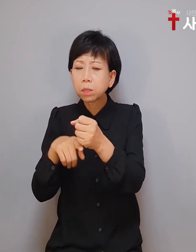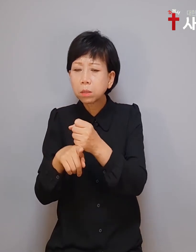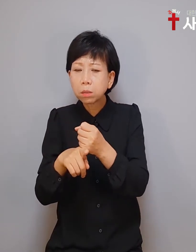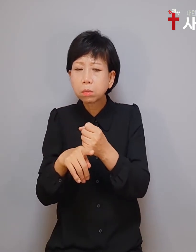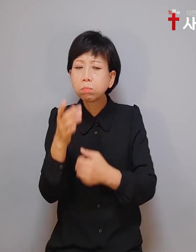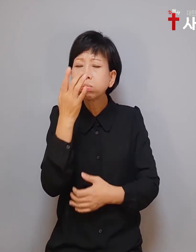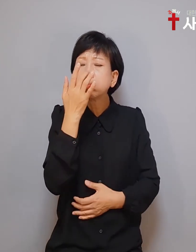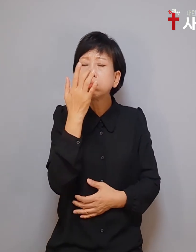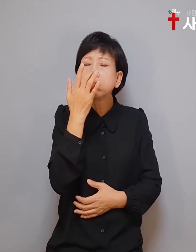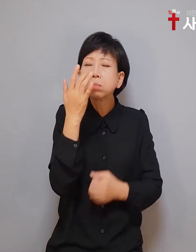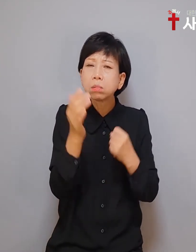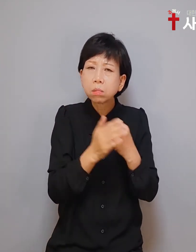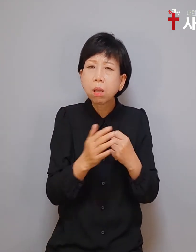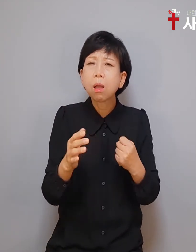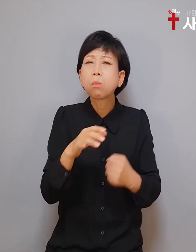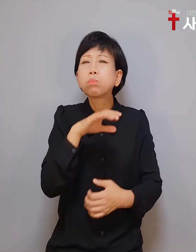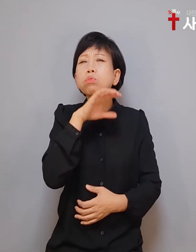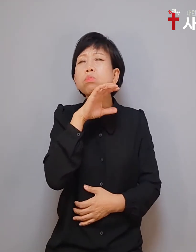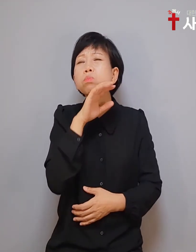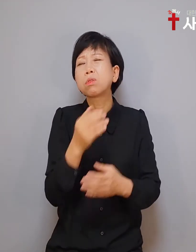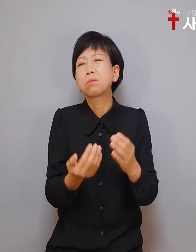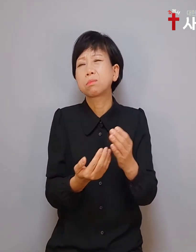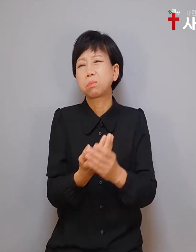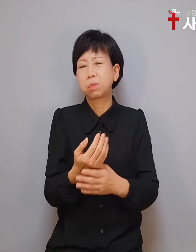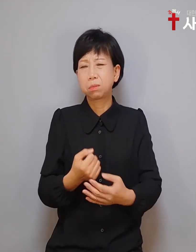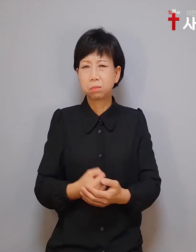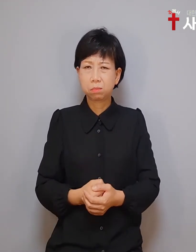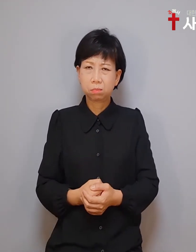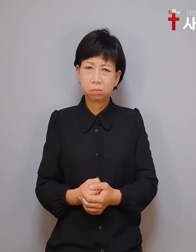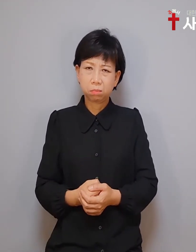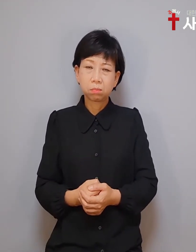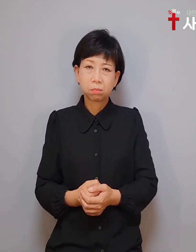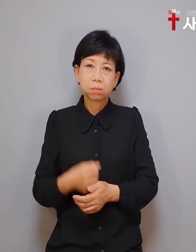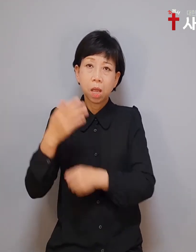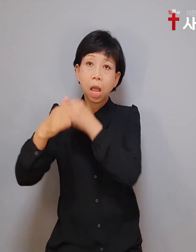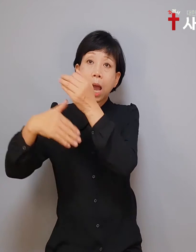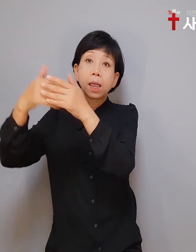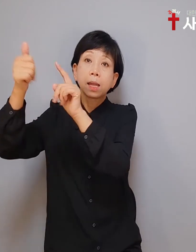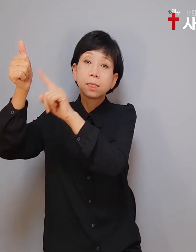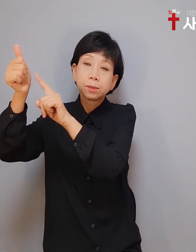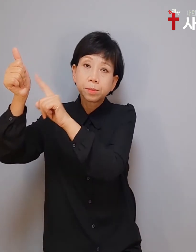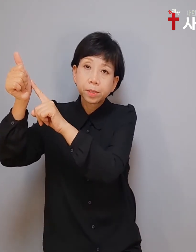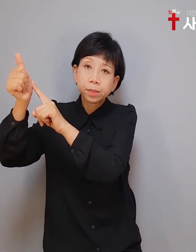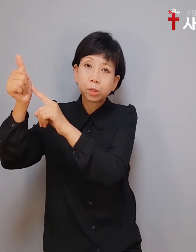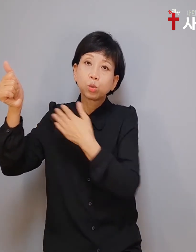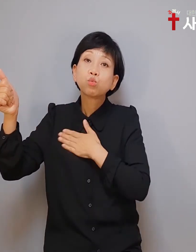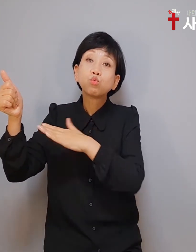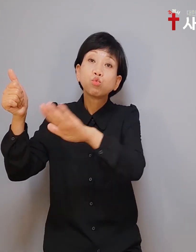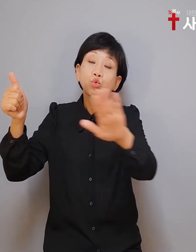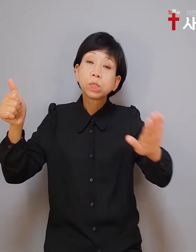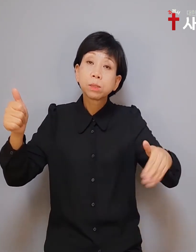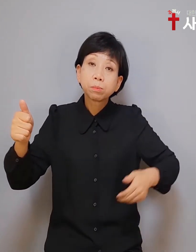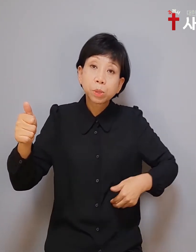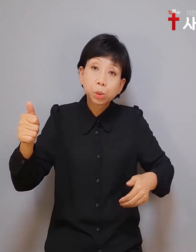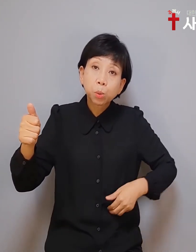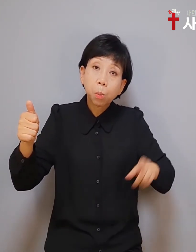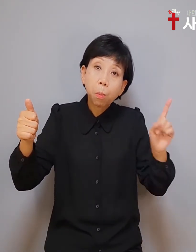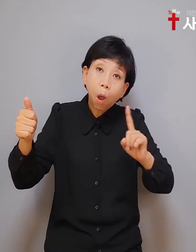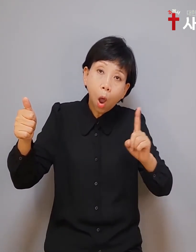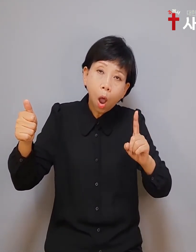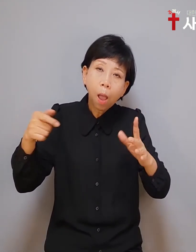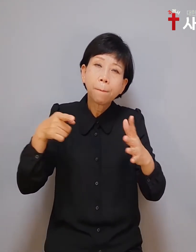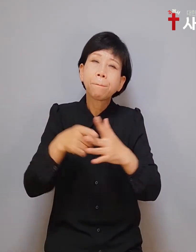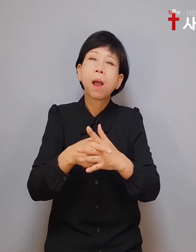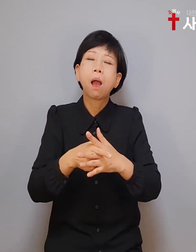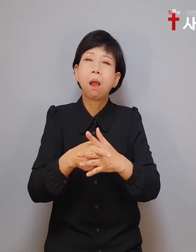하나님은요, 우리에게 무엇이 필요한지 이미 아십니다. 지금 광야 훈련소를 통해